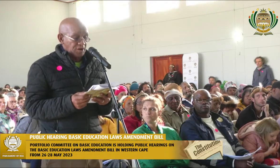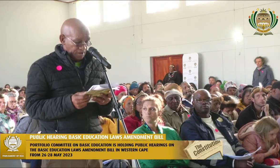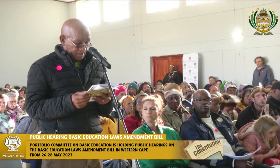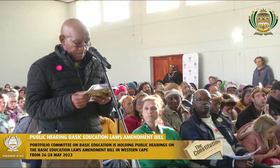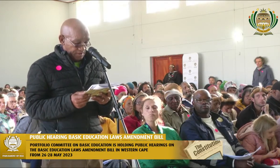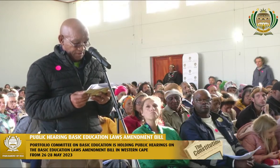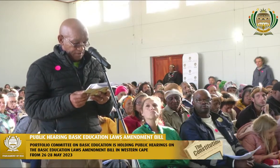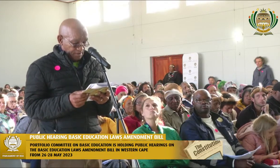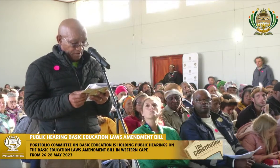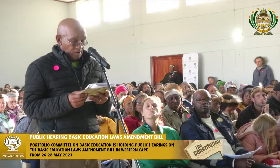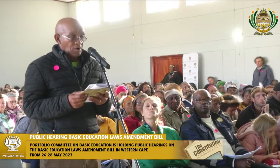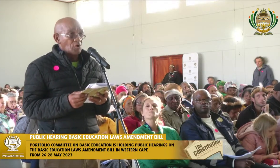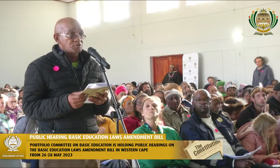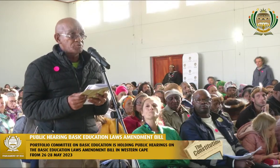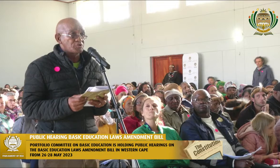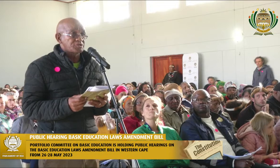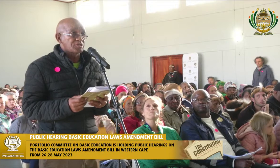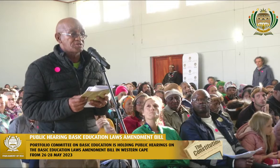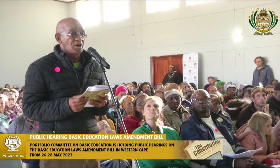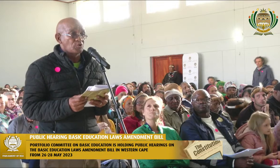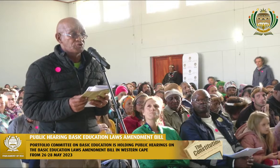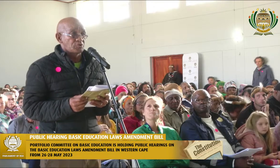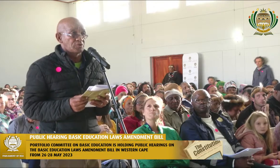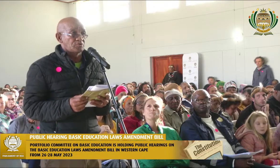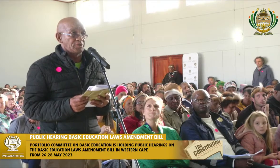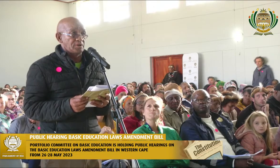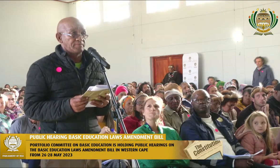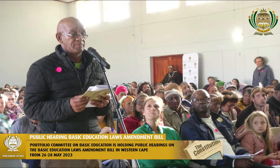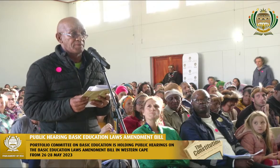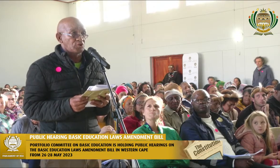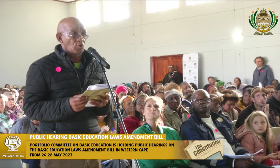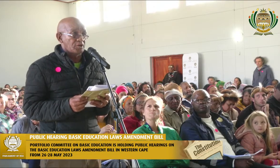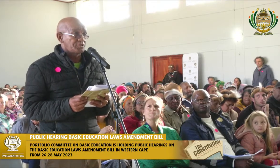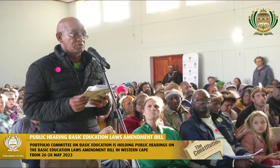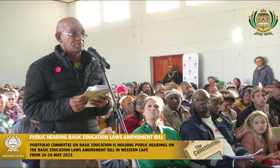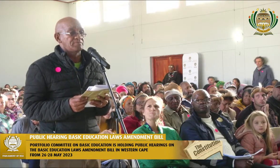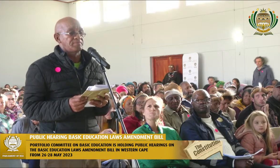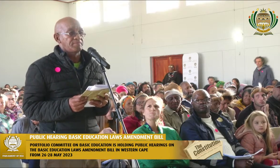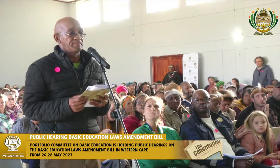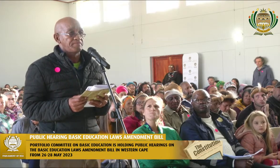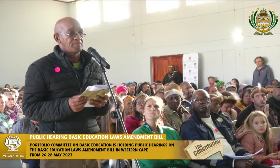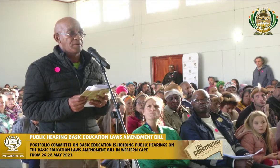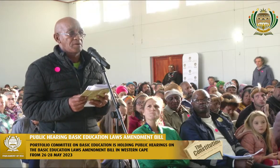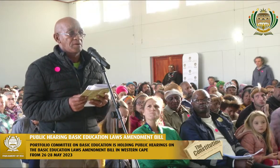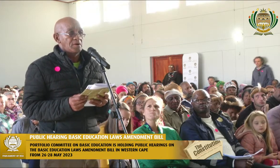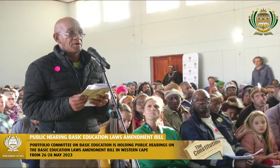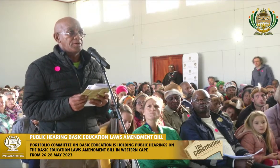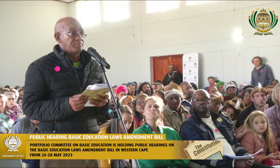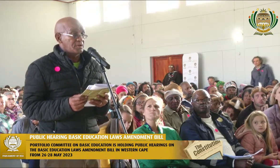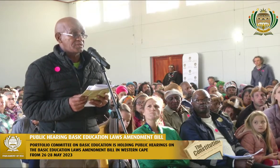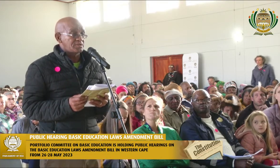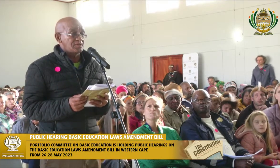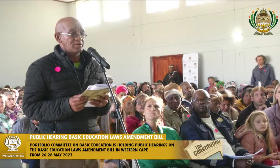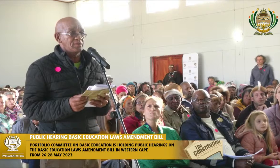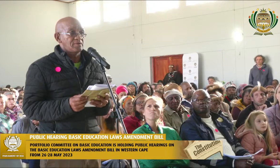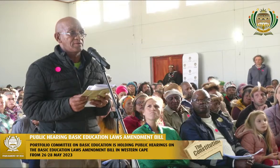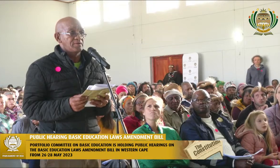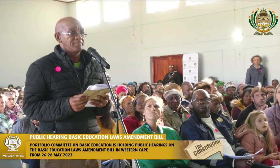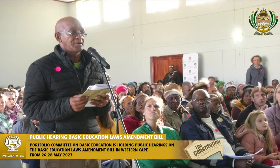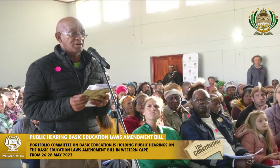Madam Chair, ons moet ons kinders na oudsoring toe neem, na die college toe. Die